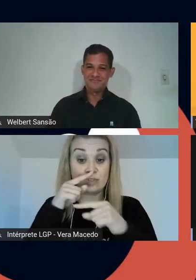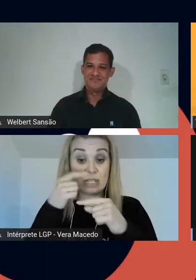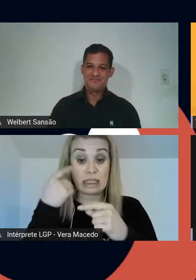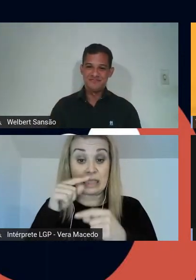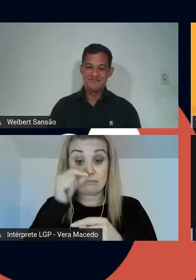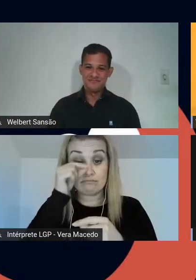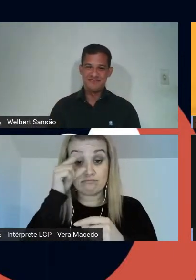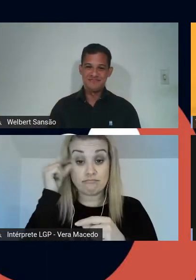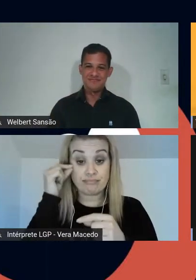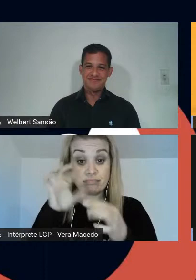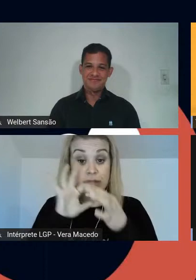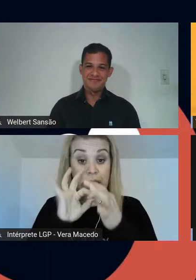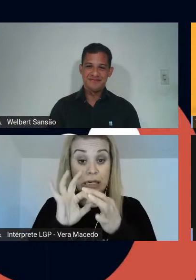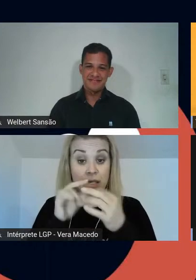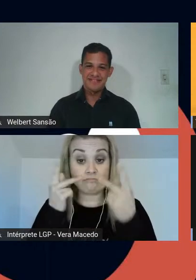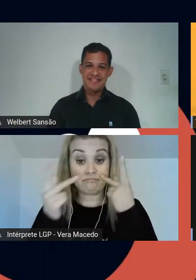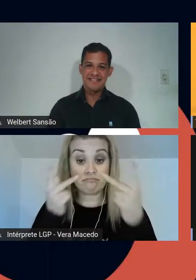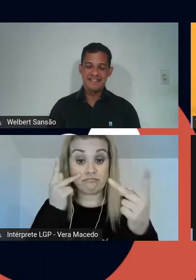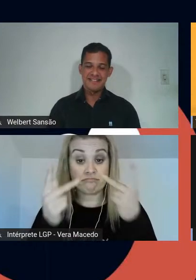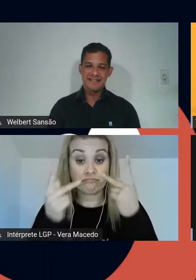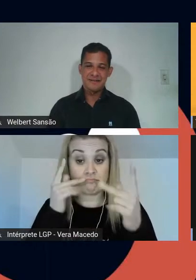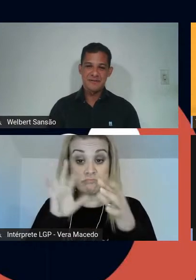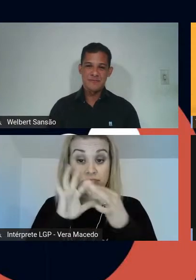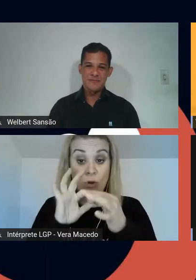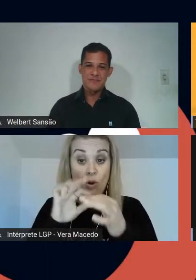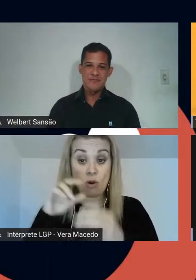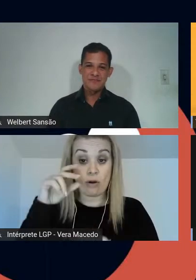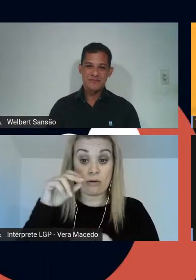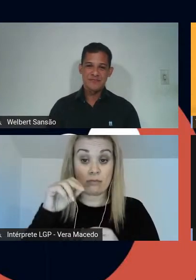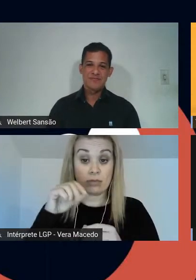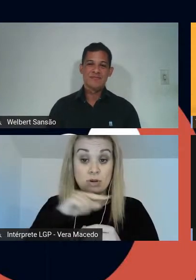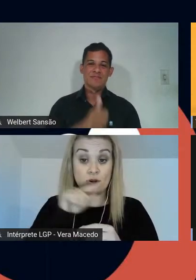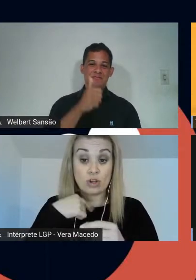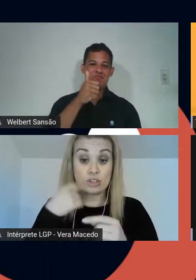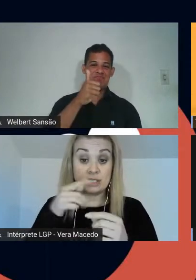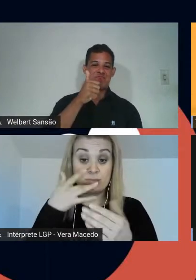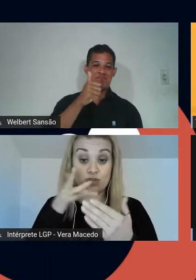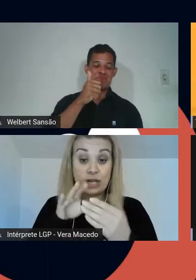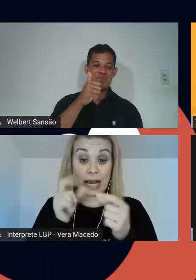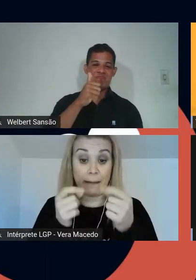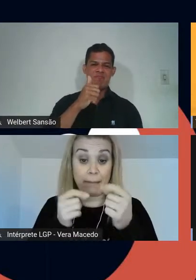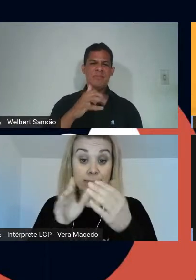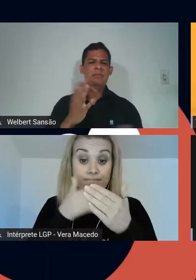é relacionado a essa exibição imagética aí que temos na capa.